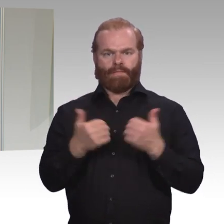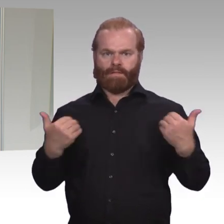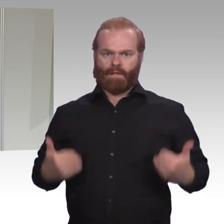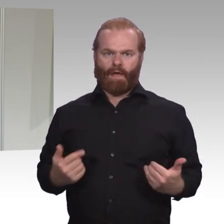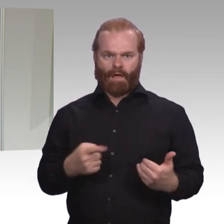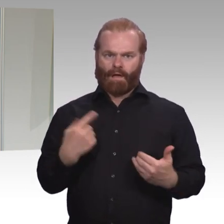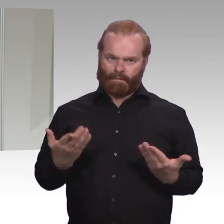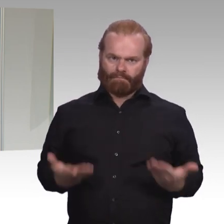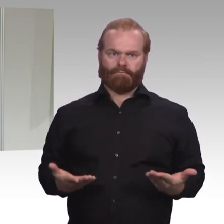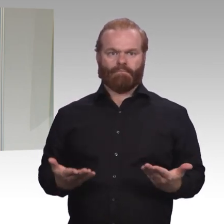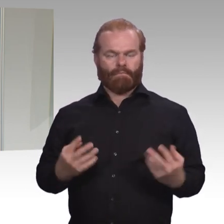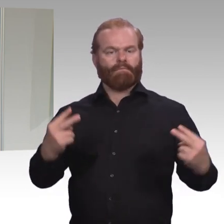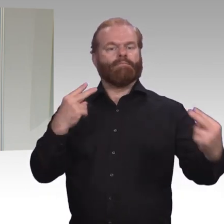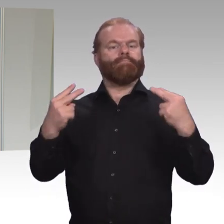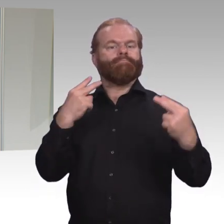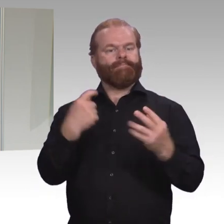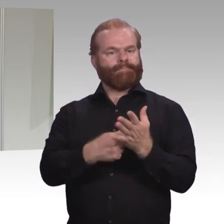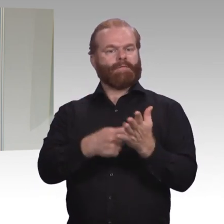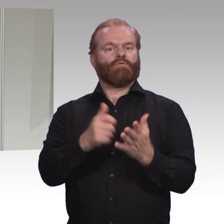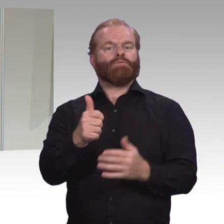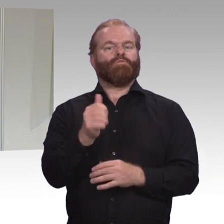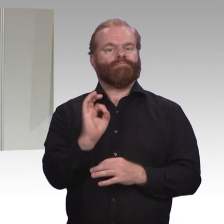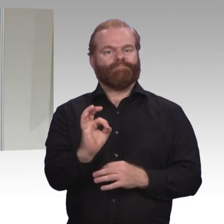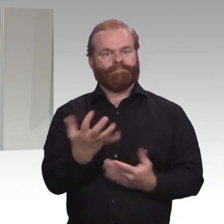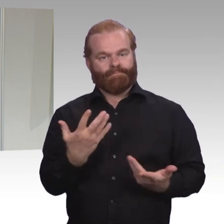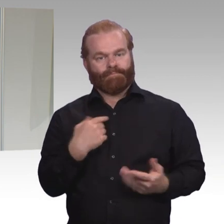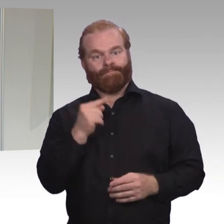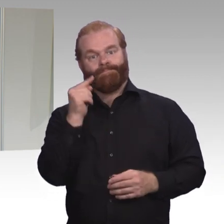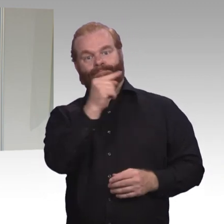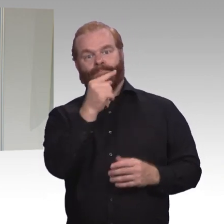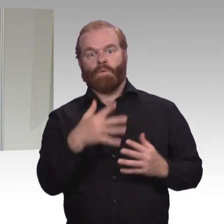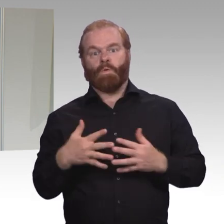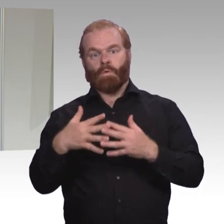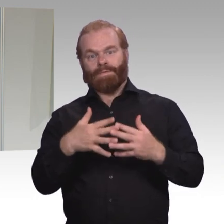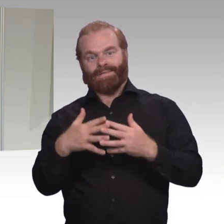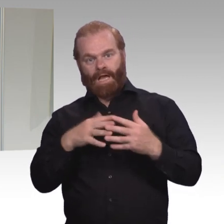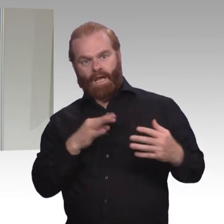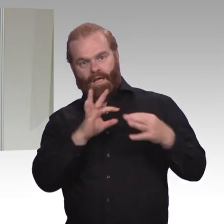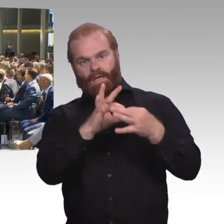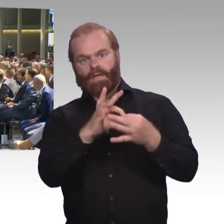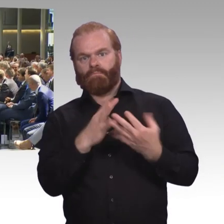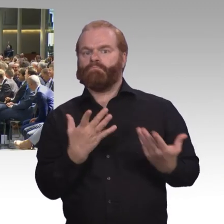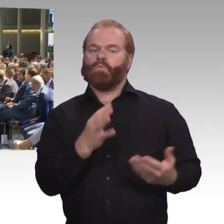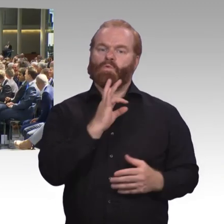Atlantikbrücke darüber denken, Herr Müntefering, was Sie heute zum amerikanischen Präsidenten gesagt haben?